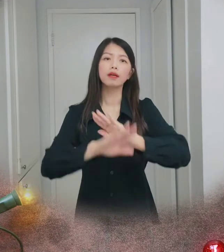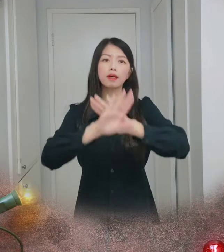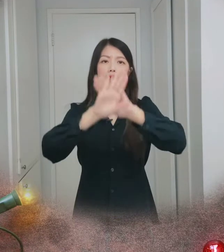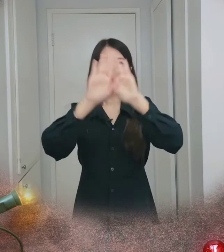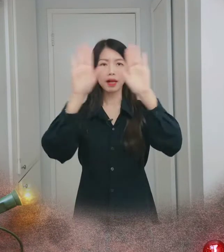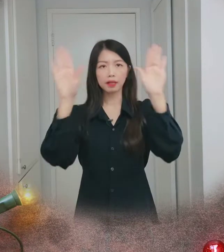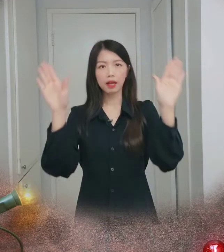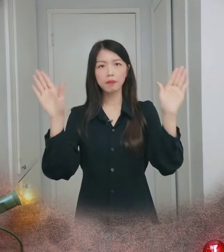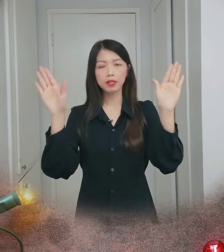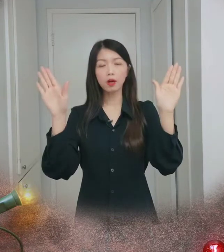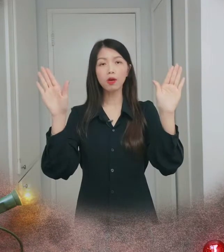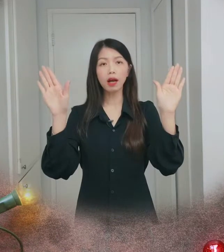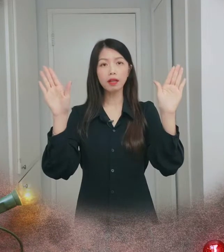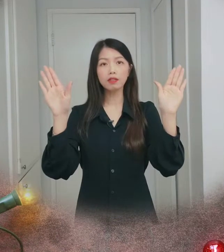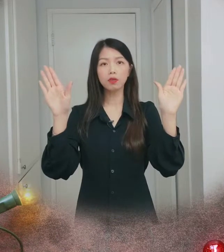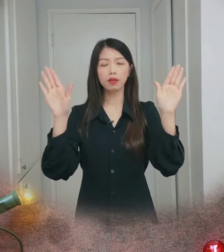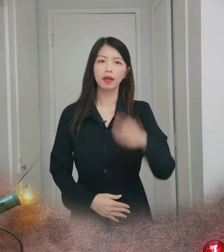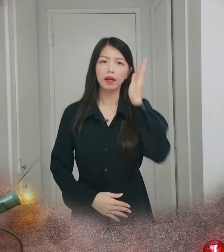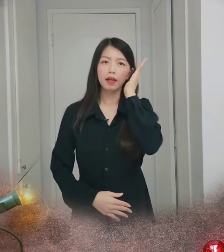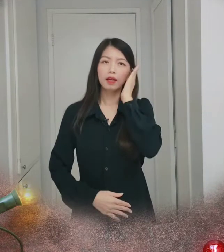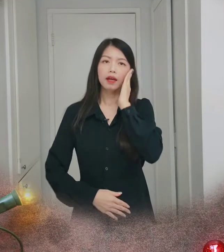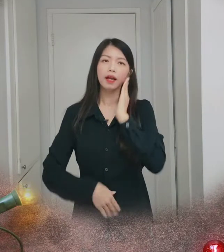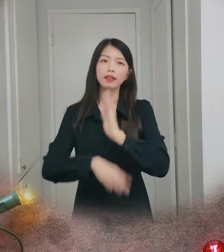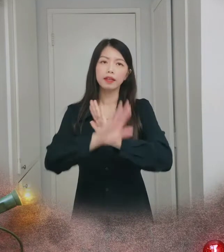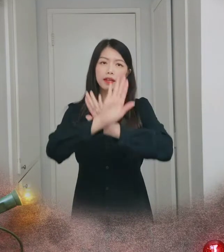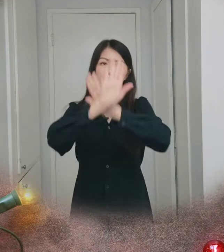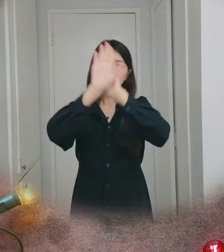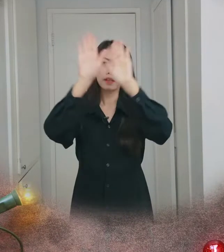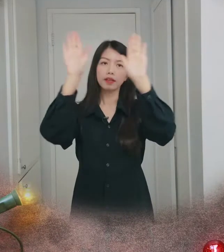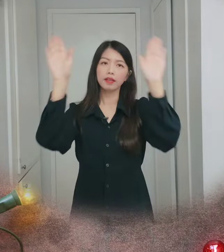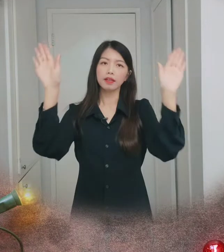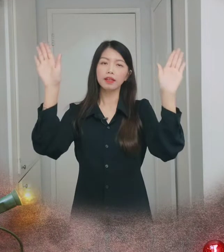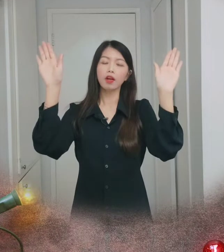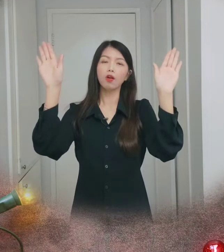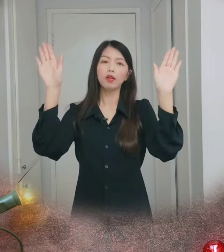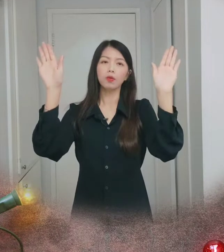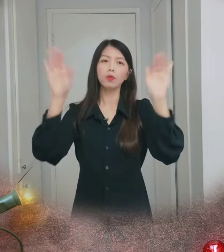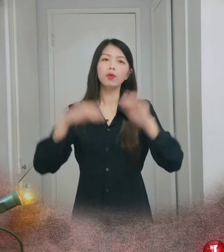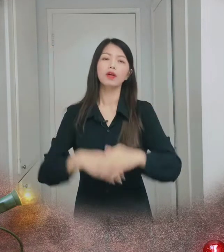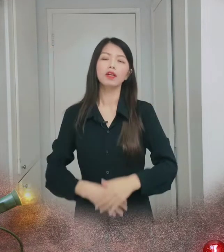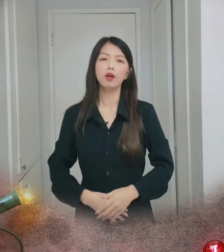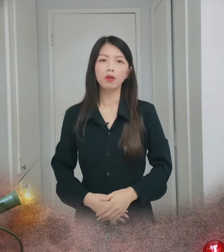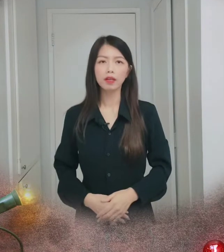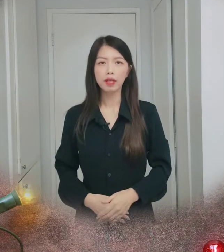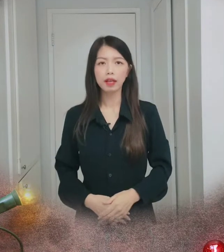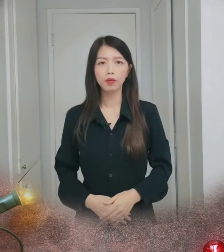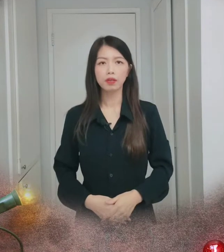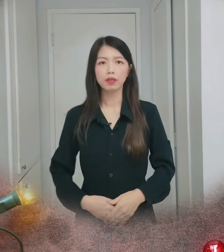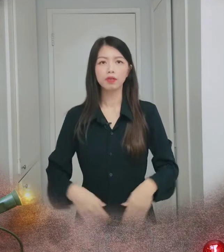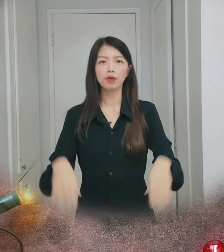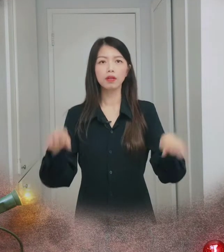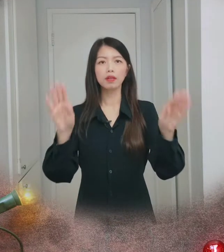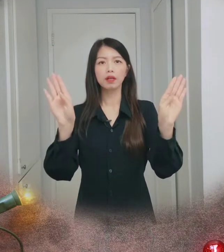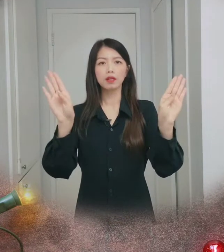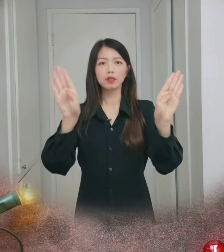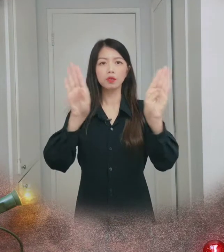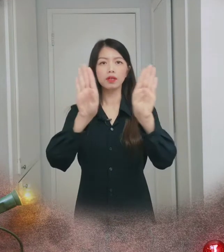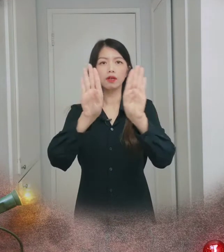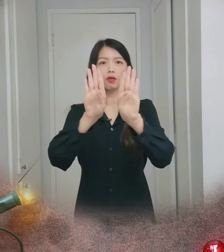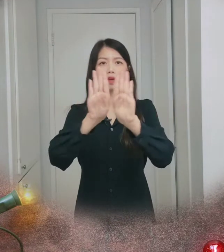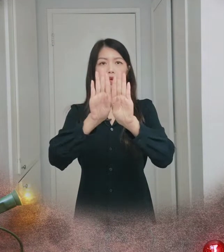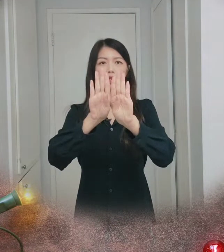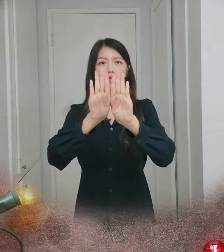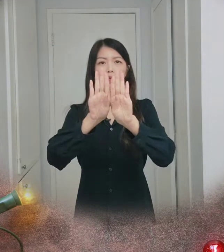푸르다와 밝다 앞에서 하늘 수어가 돼요. 하늘이 열리고. 열리다라고 한 뜻의 수어는